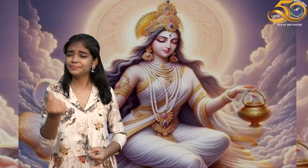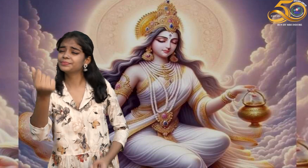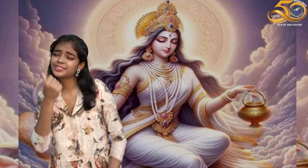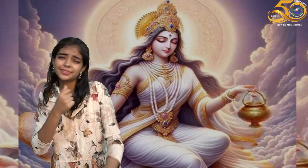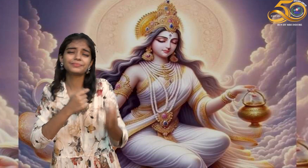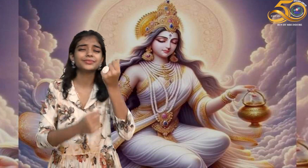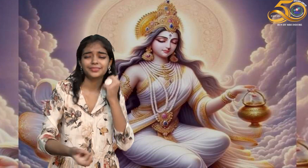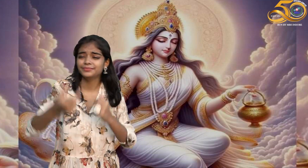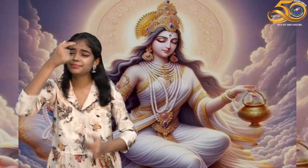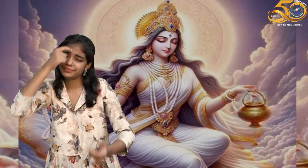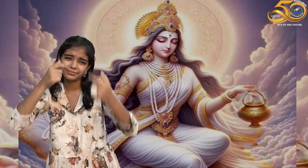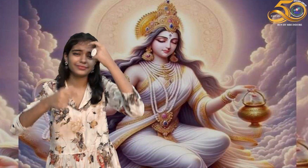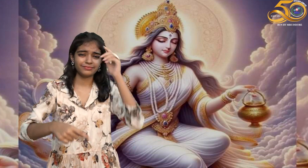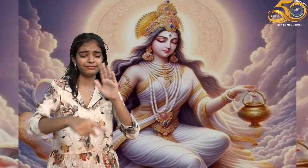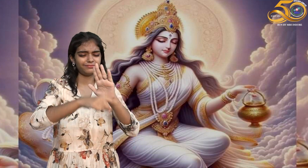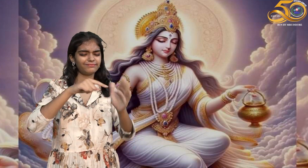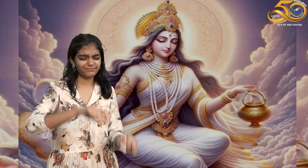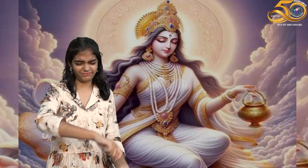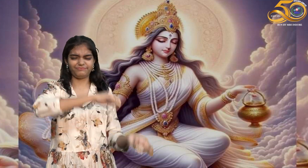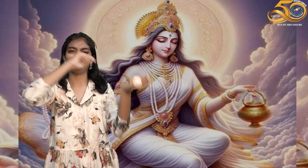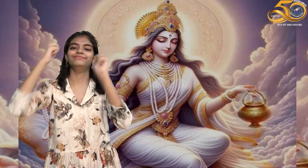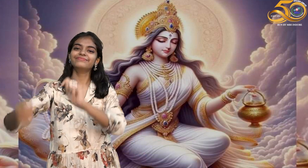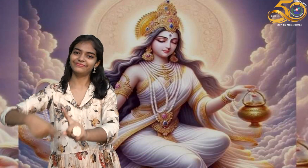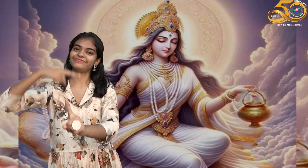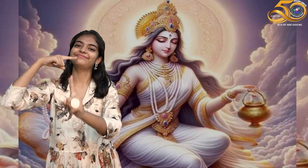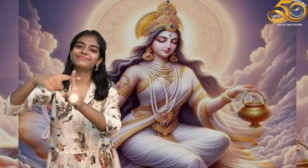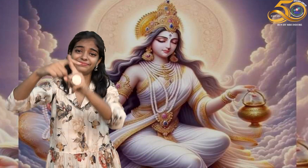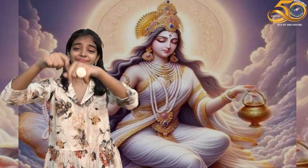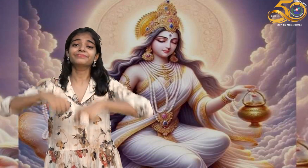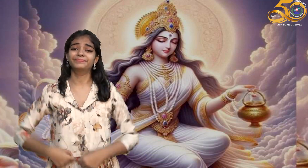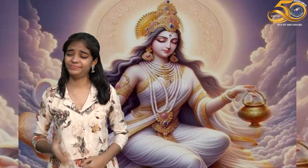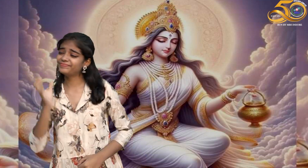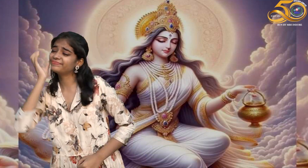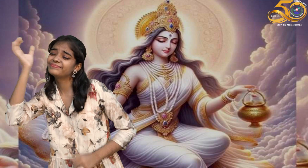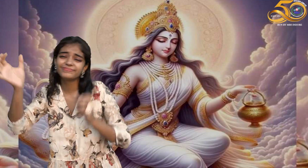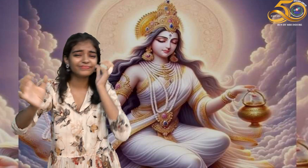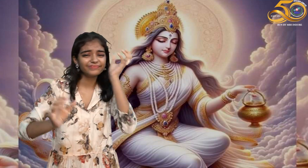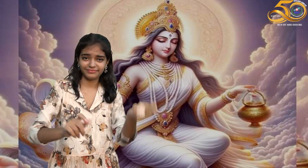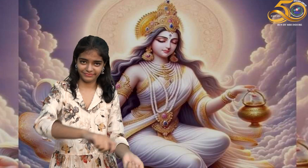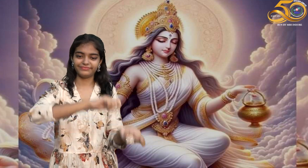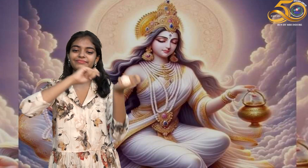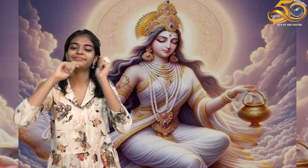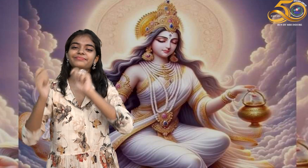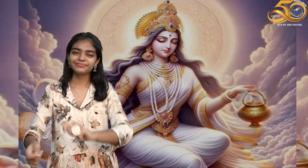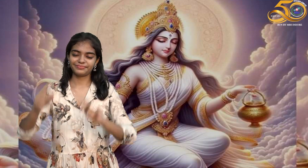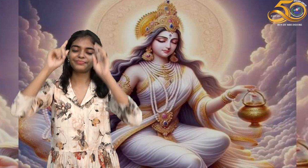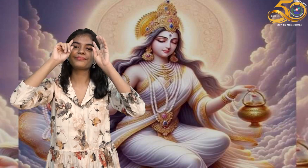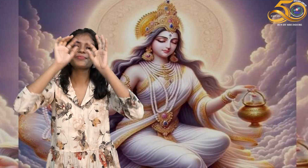हमें उनसे यह सीख मिलती है कि जीवन में परिशानी आने पर उदास ना होकर धहरी रखें